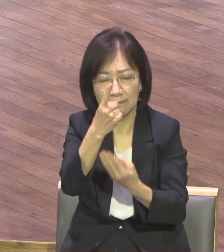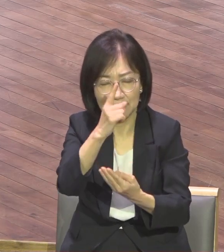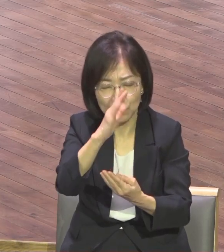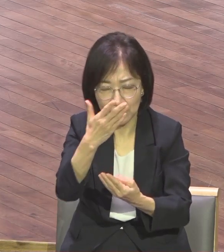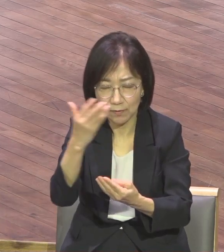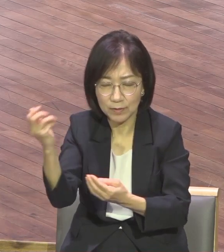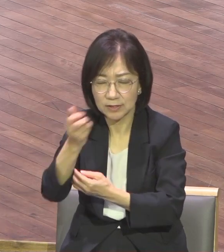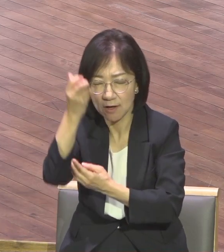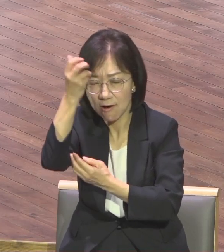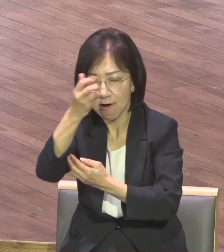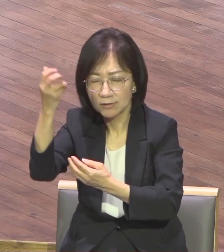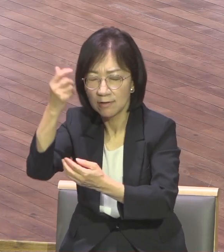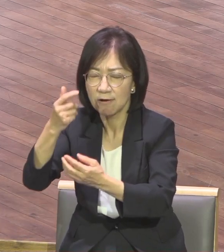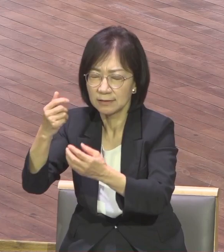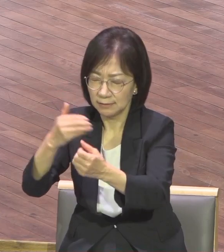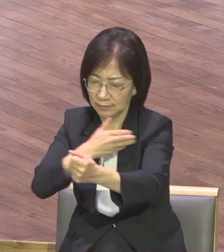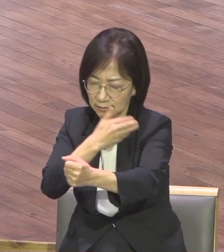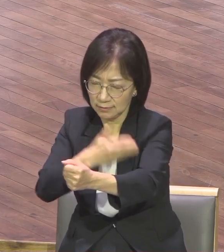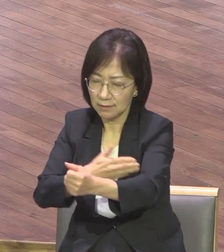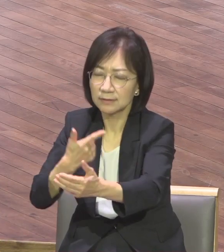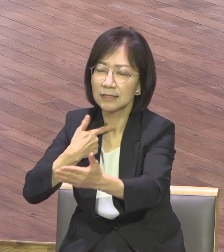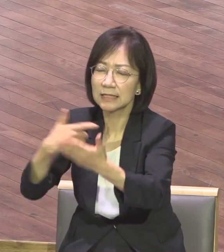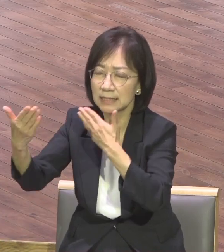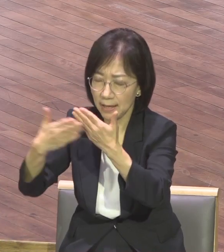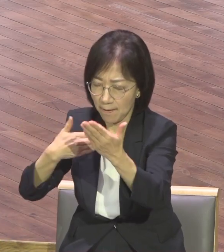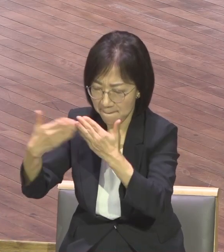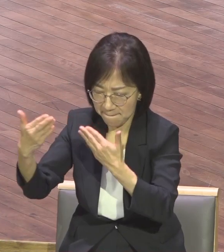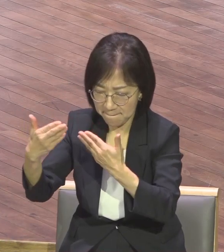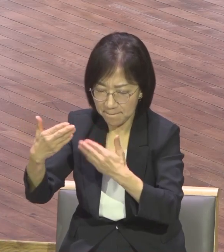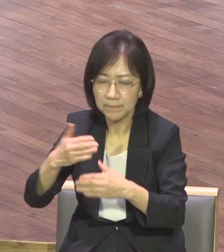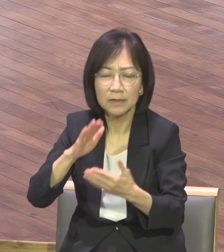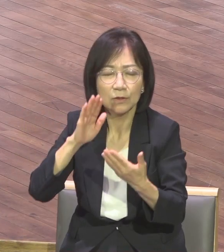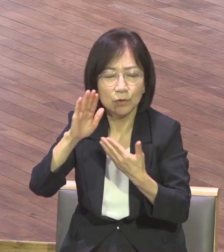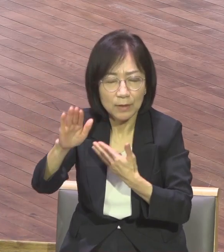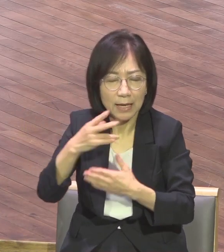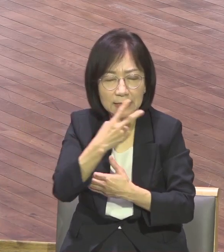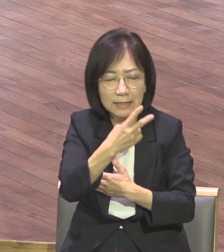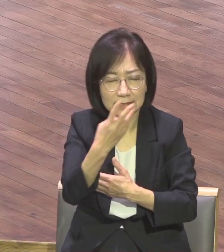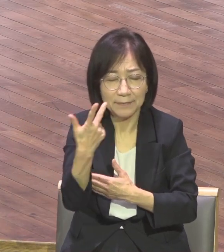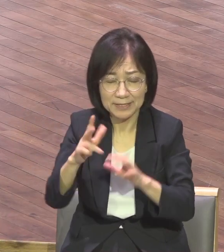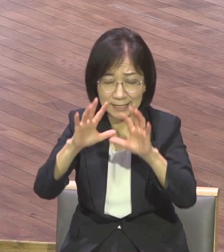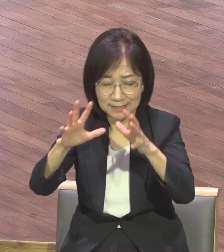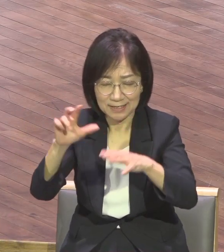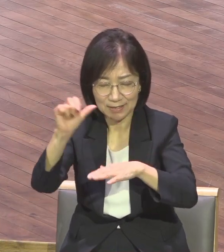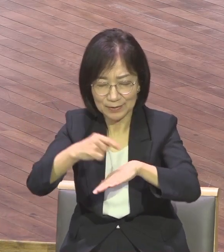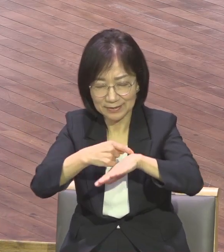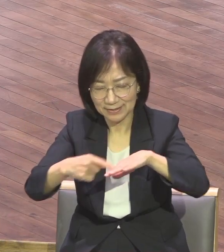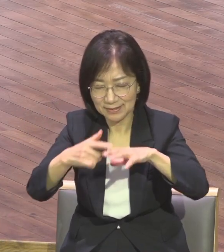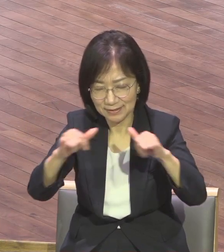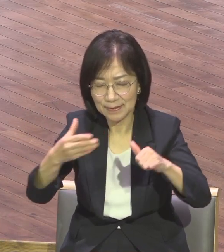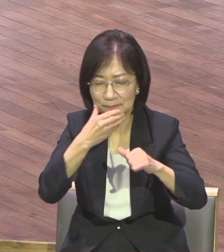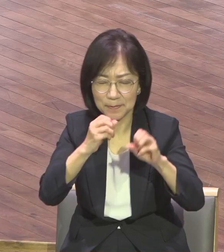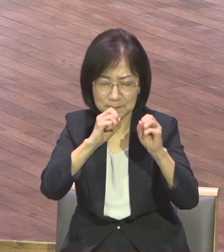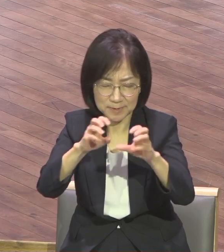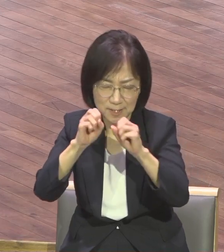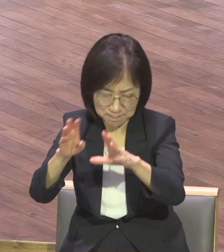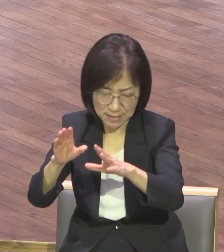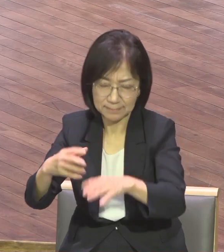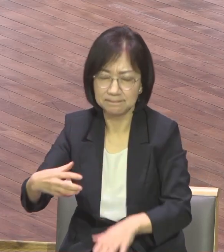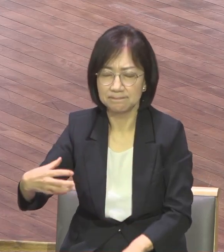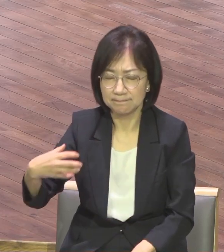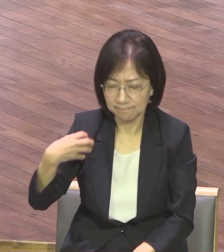체험해서 동력이 되어서 하나님이 원하시는 237 나라 오천전족 복음화에 모두 다 동참해서 선교하는